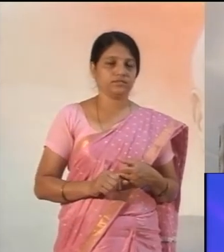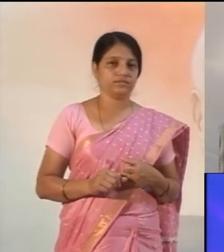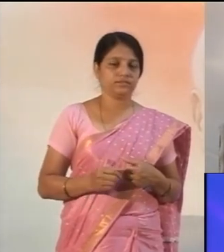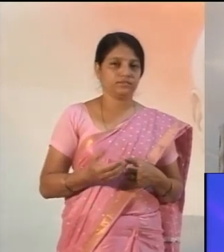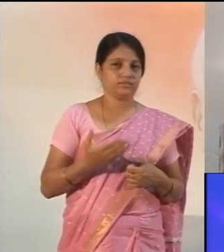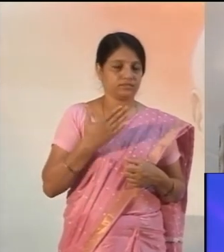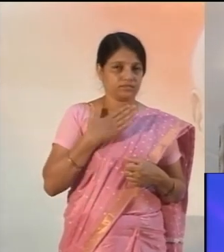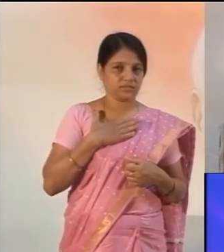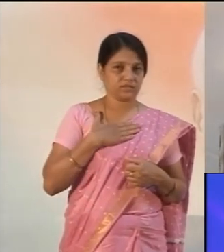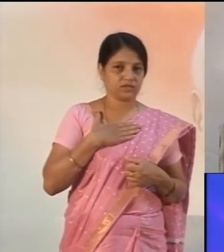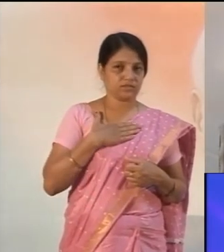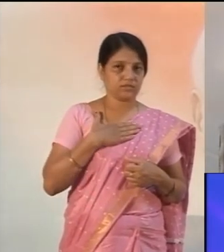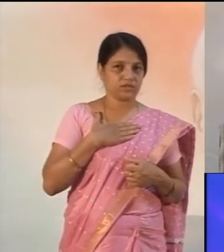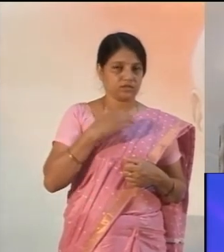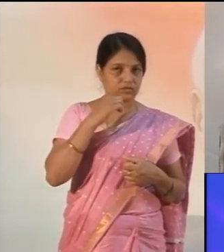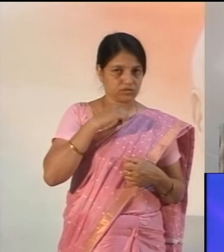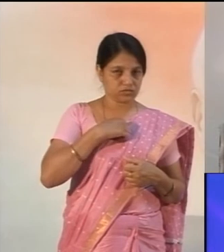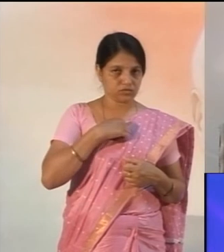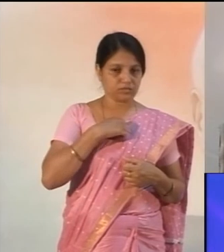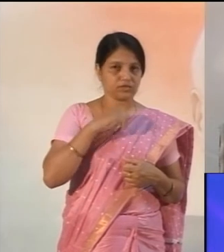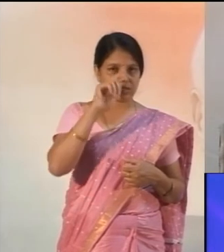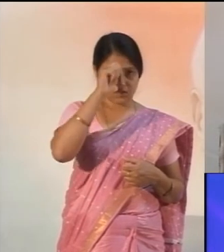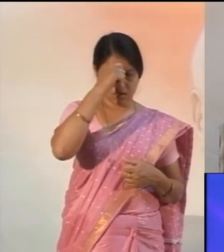अपने स्वयं के कार्य